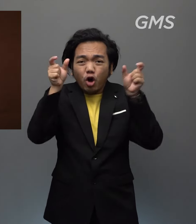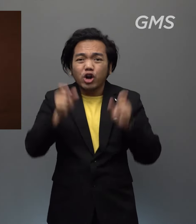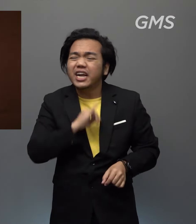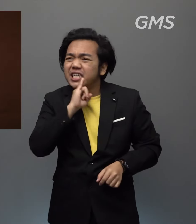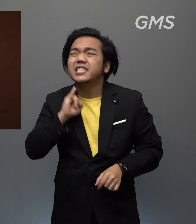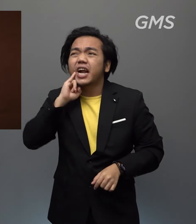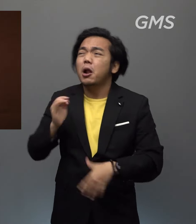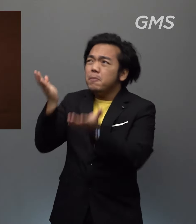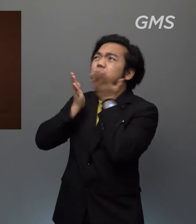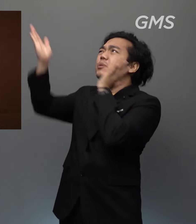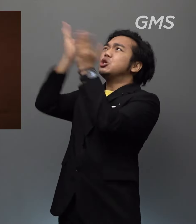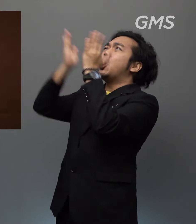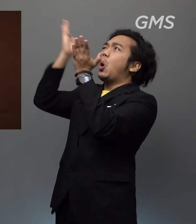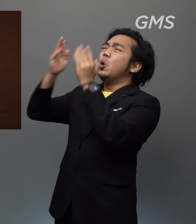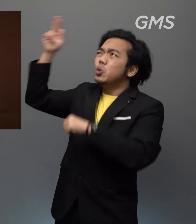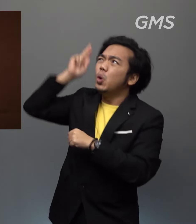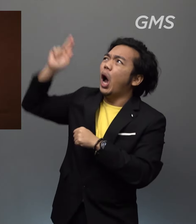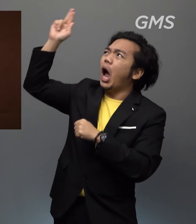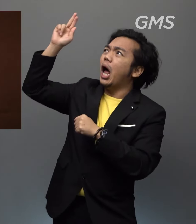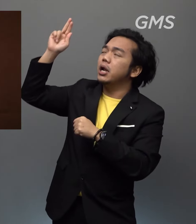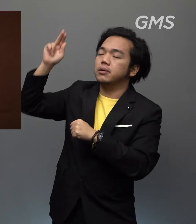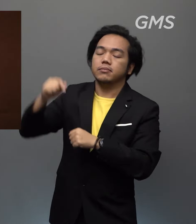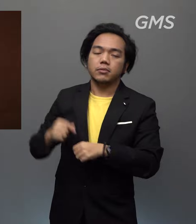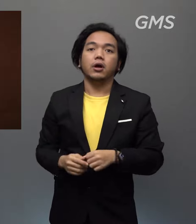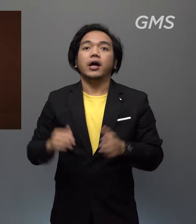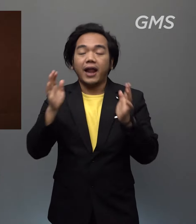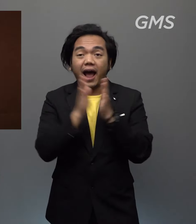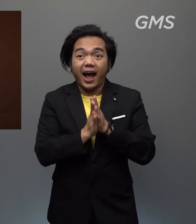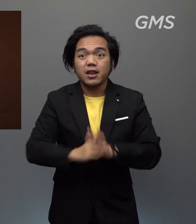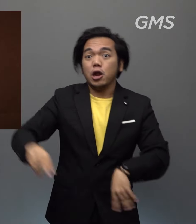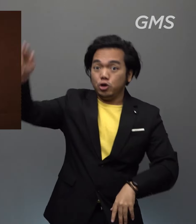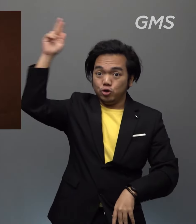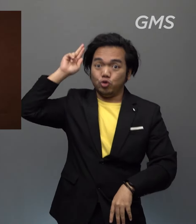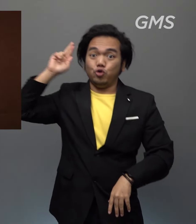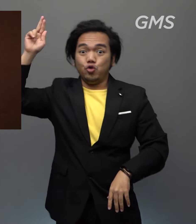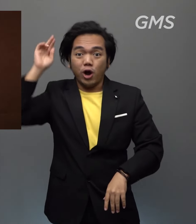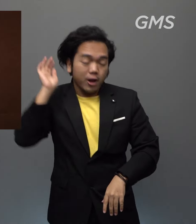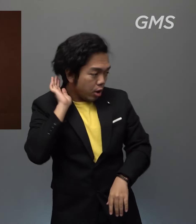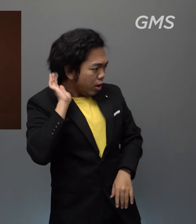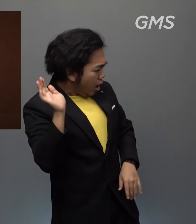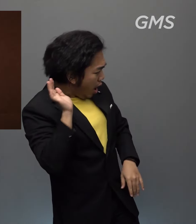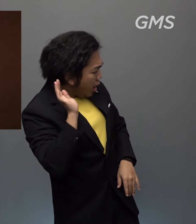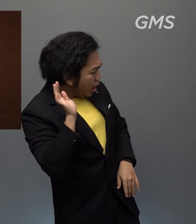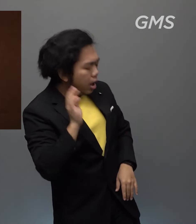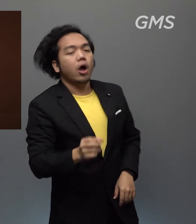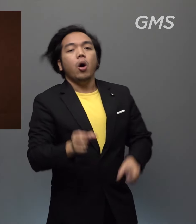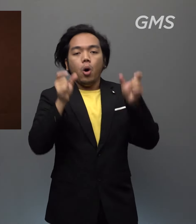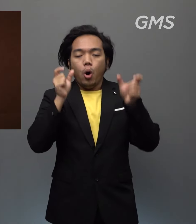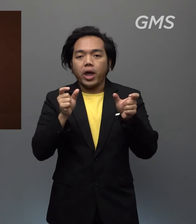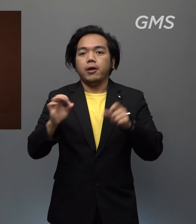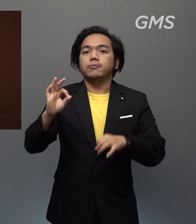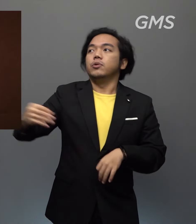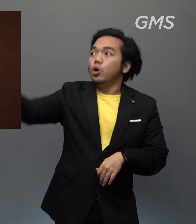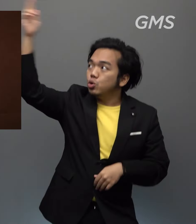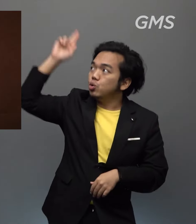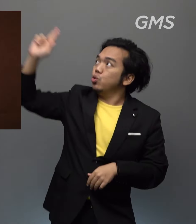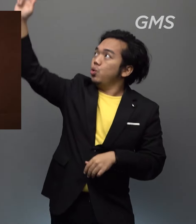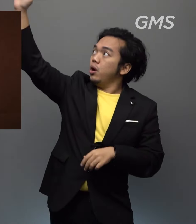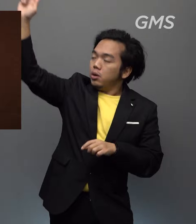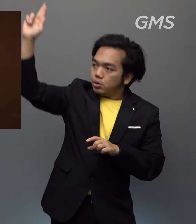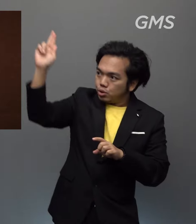situ dikatakan Tuhan mendengar seruan mereka. Tuhan mengutus seorang nabi untuk berbicara